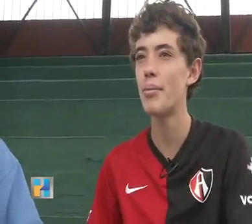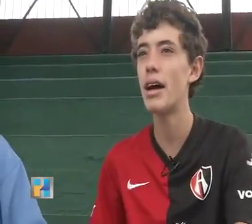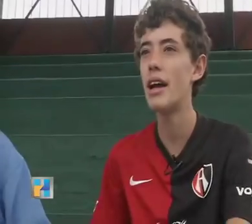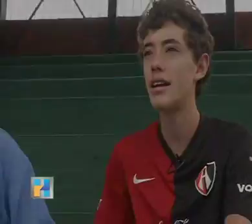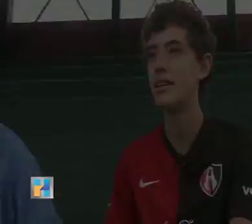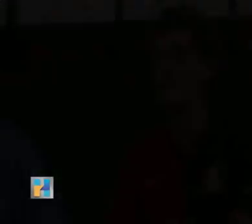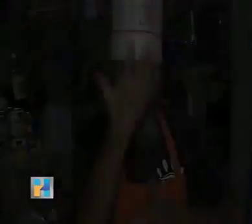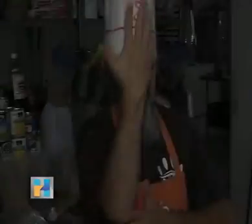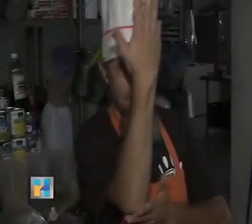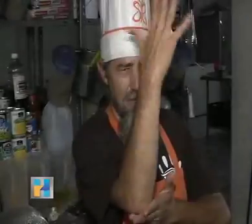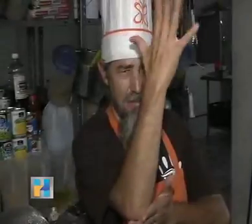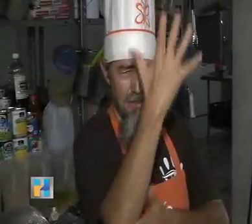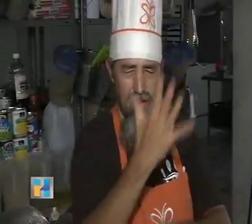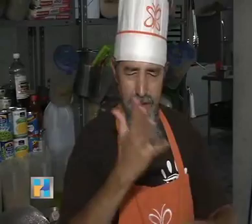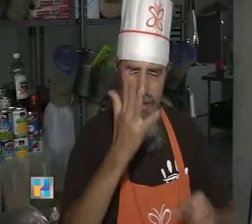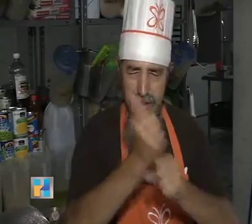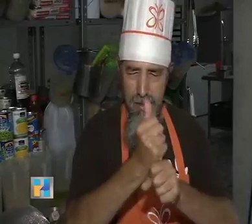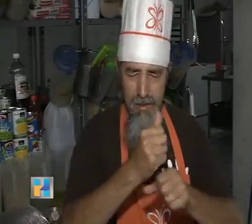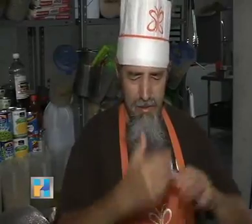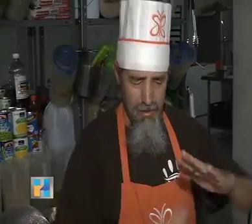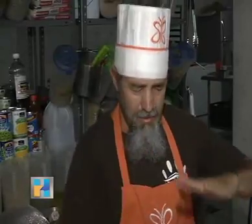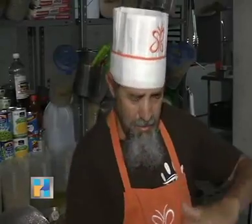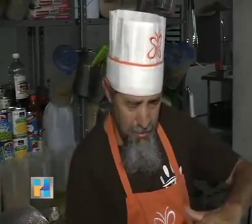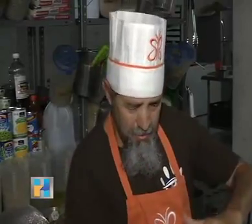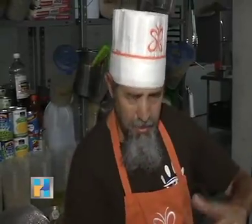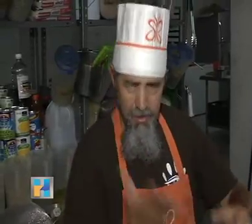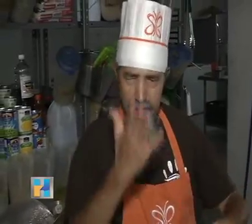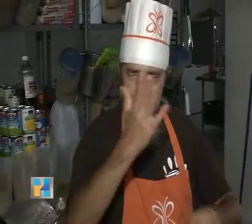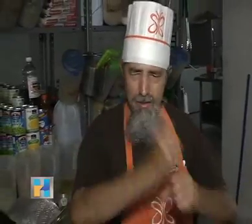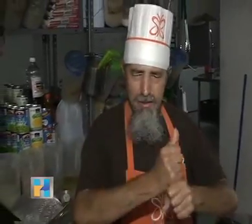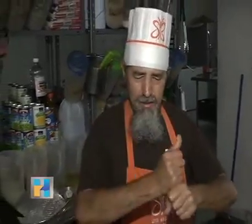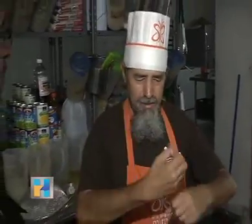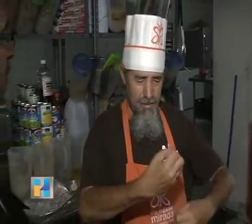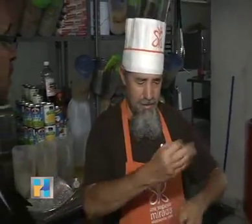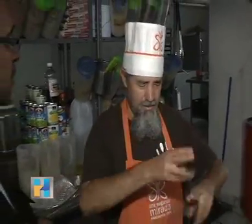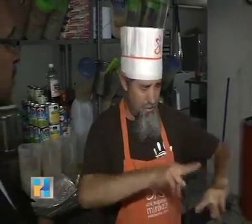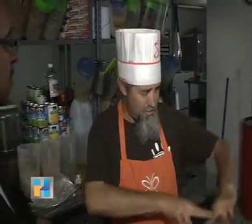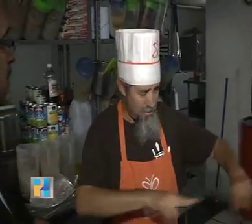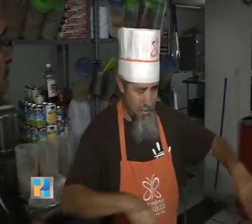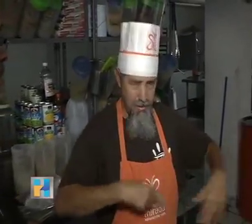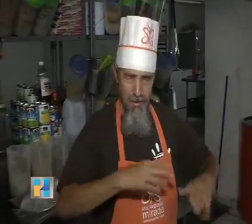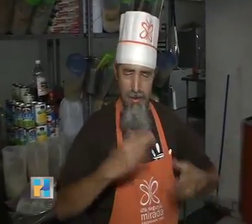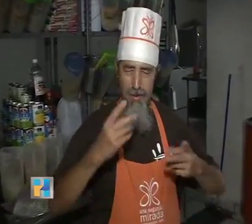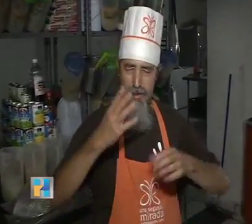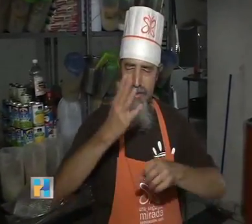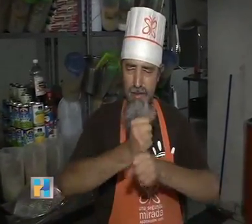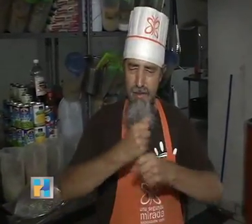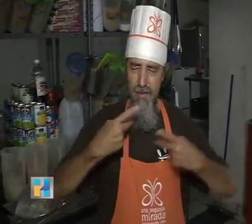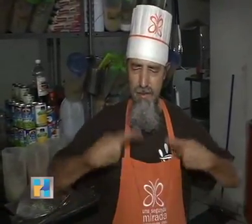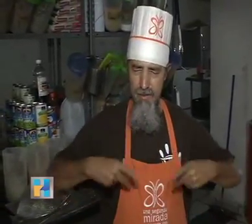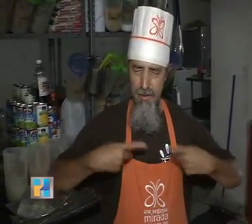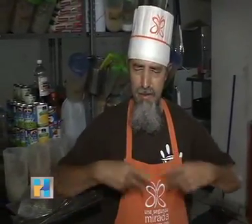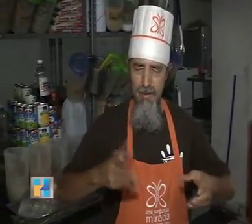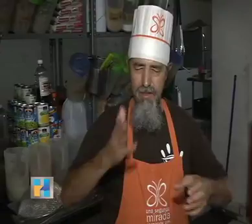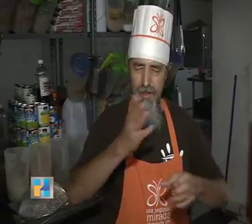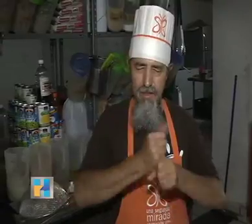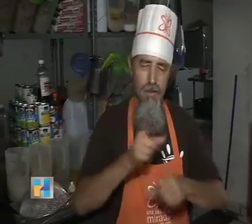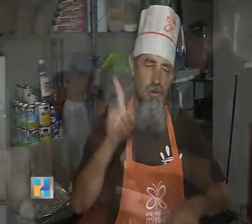tapar. Sepa la gente que pues hay necesidad de aprender la lengua de señas para él entender lo que es una mesa, un árbol, diferentes cosas para que él se